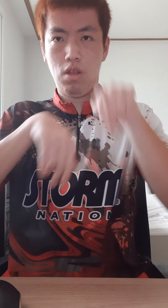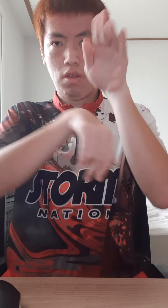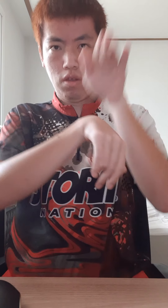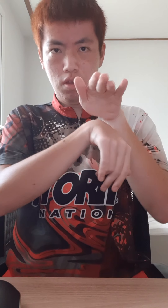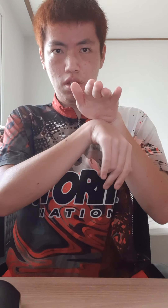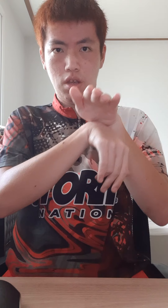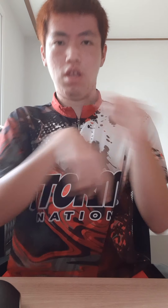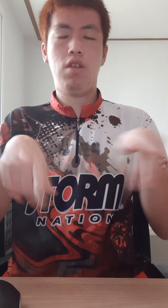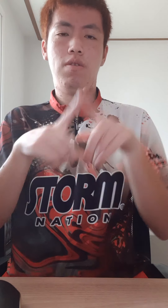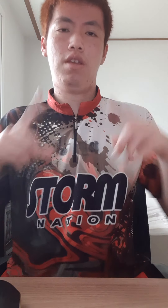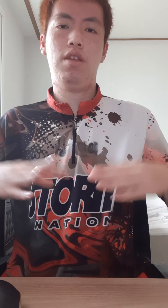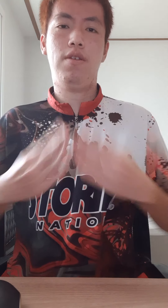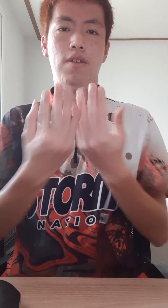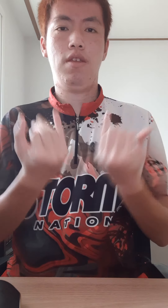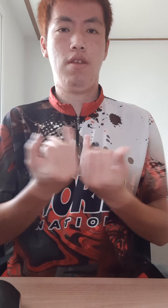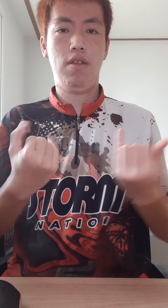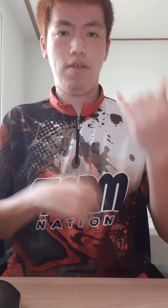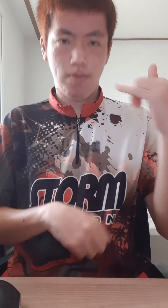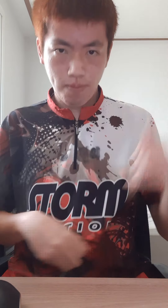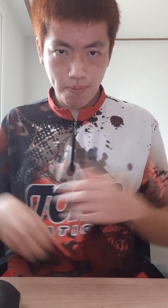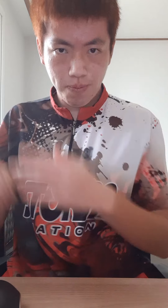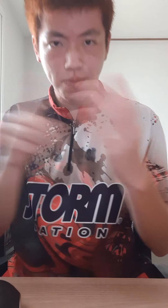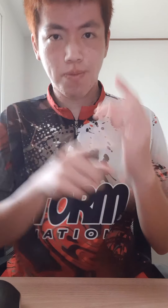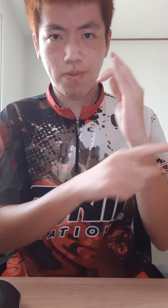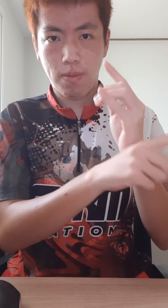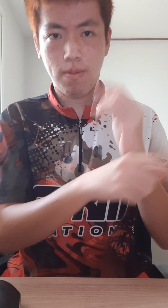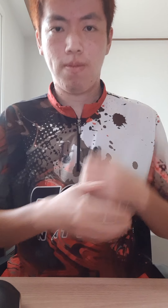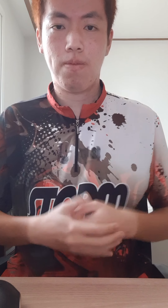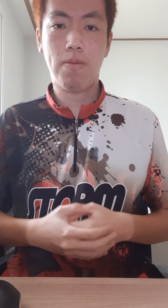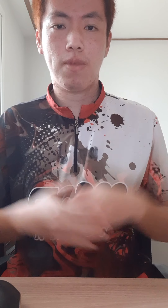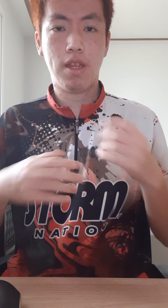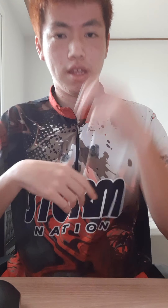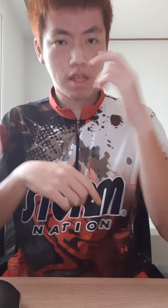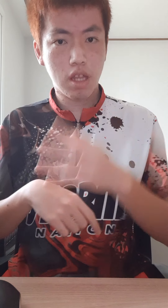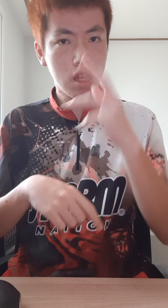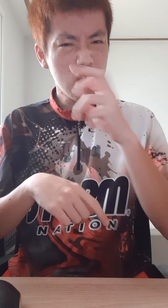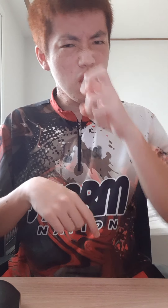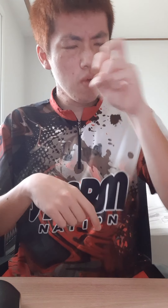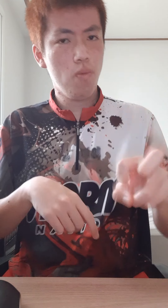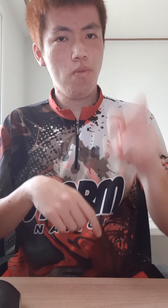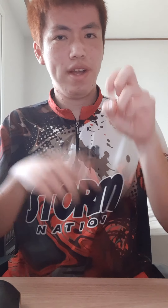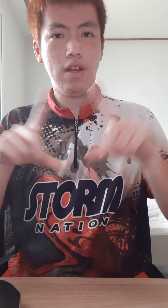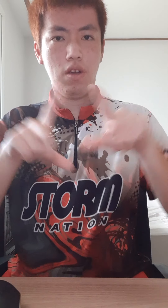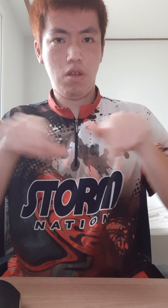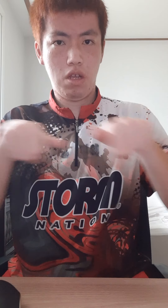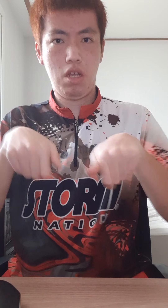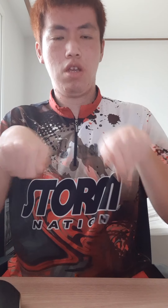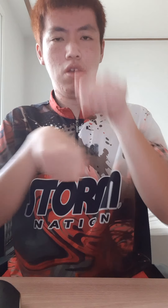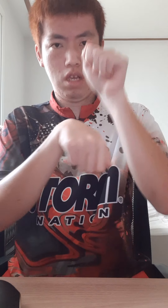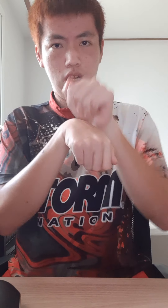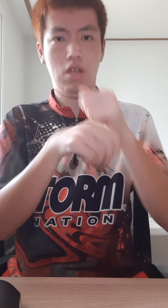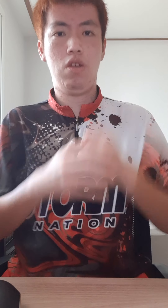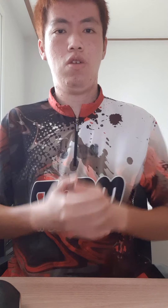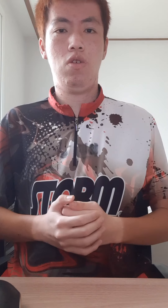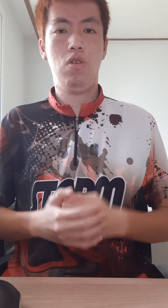지방자치단체의 의지와 역할뿐만 아니라 지역의 환경과 상황을 고려하여